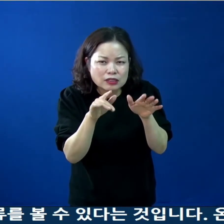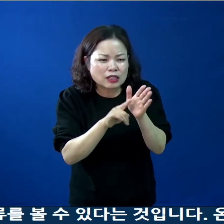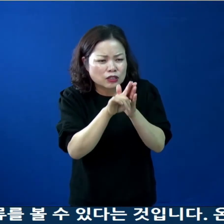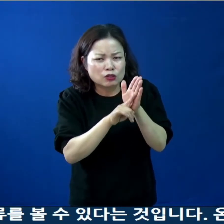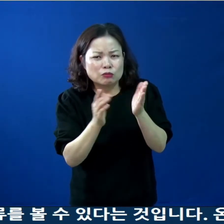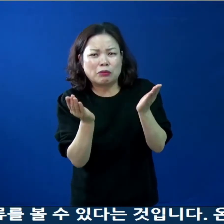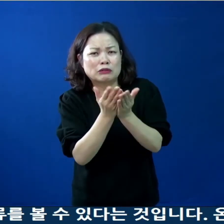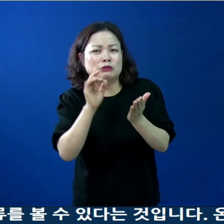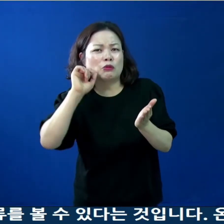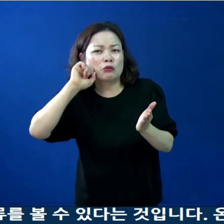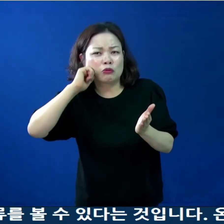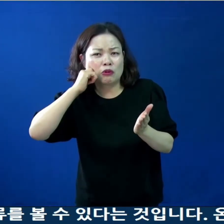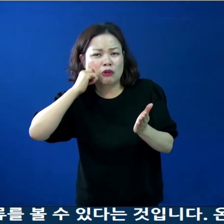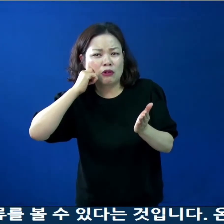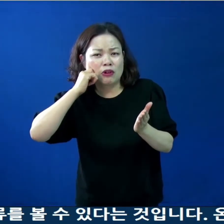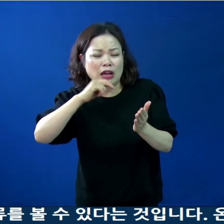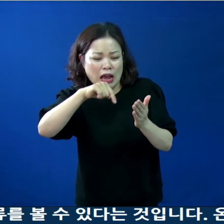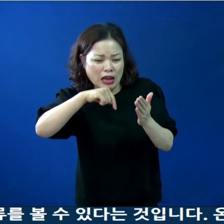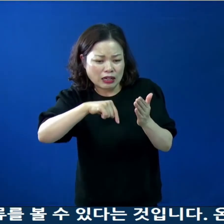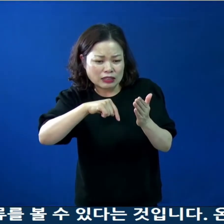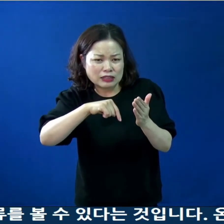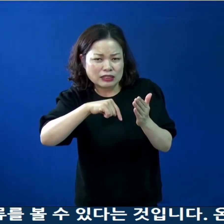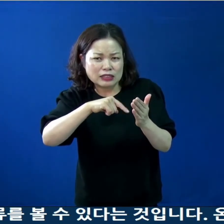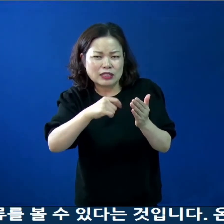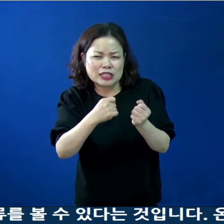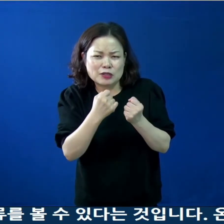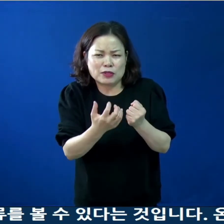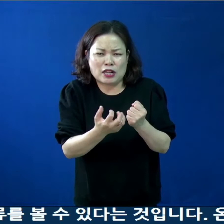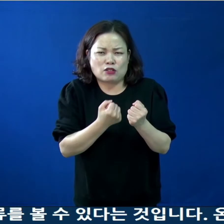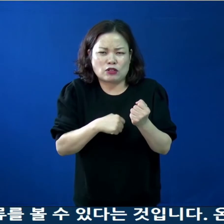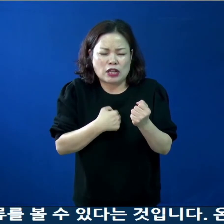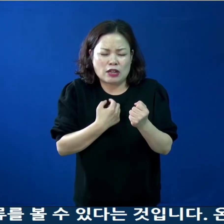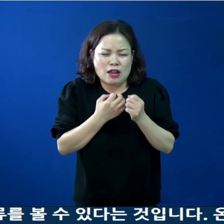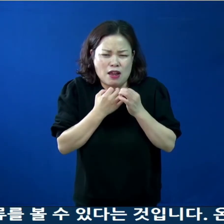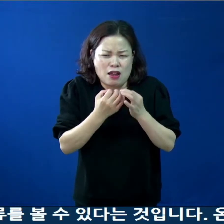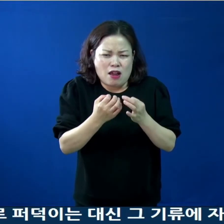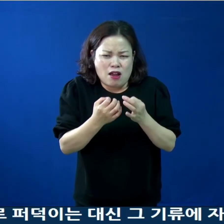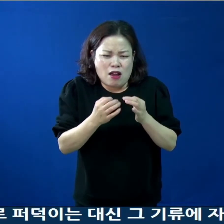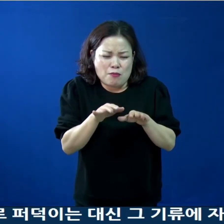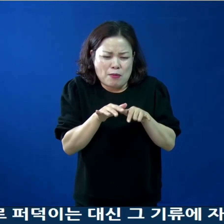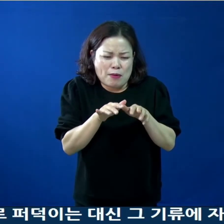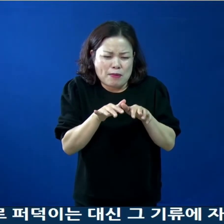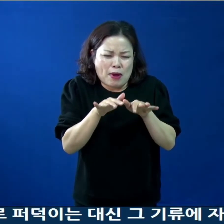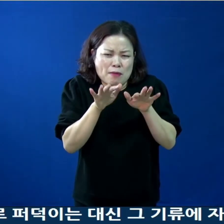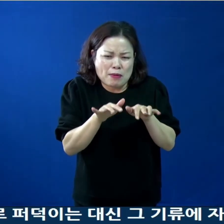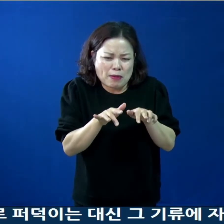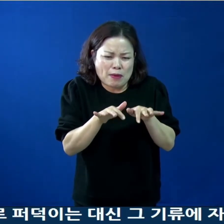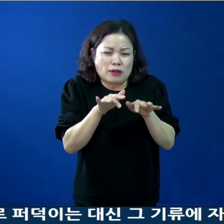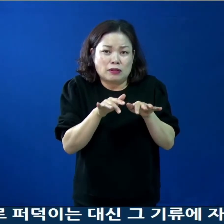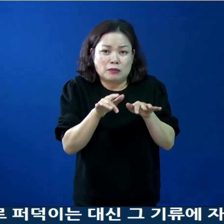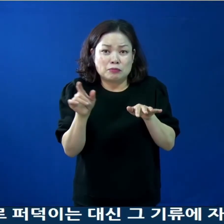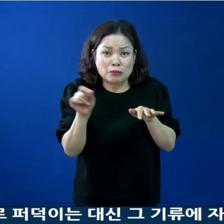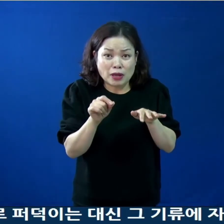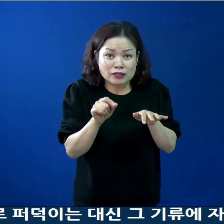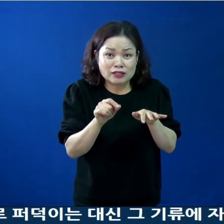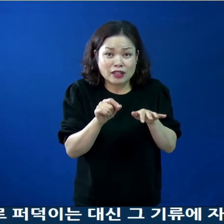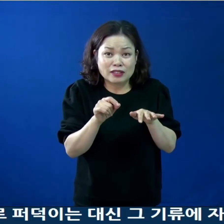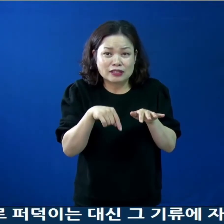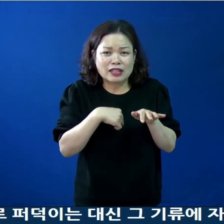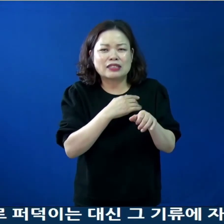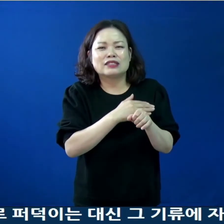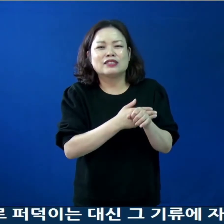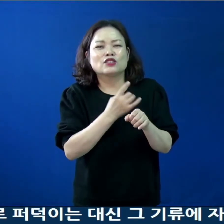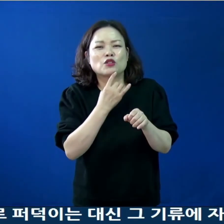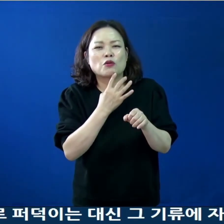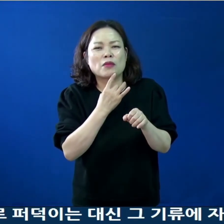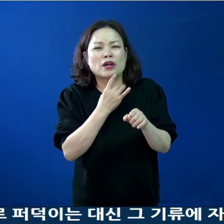못하고 자기 안에 이 갇혀 있는 힘을 가지고 애를 쓰며 파닥파닥 거리는 거예요. 빠르긴 한데 자기 능력만큼